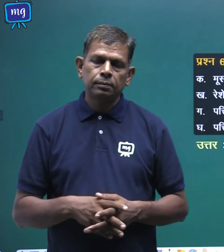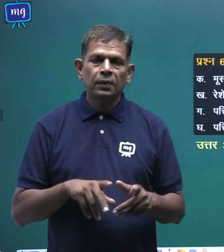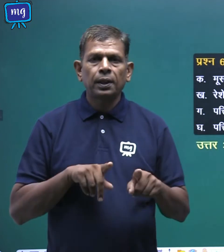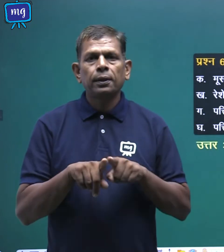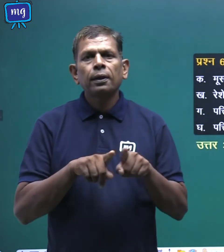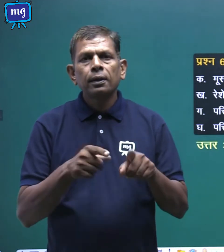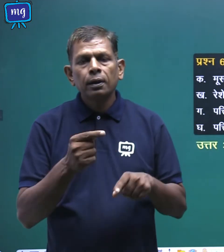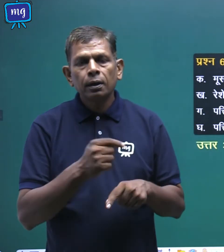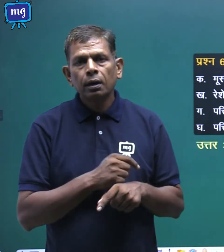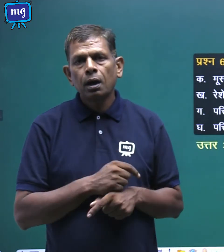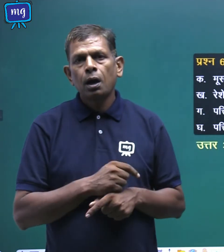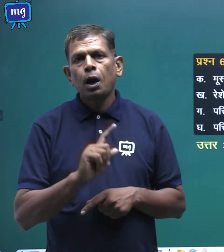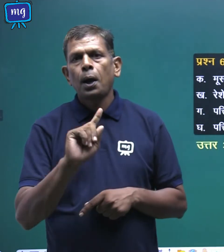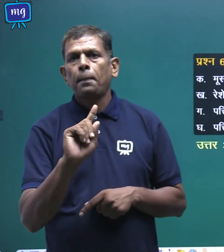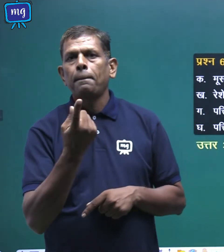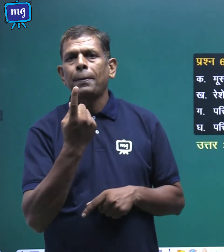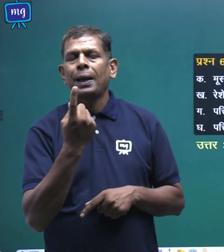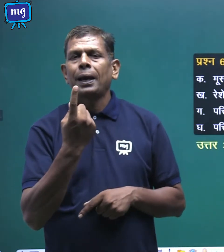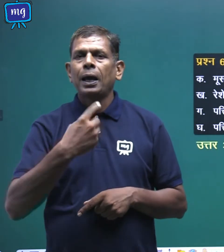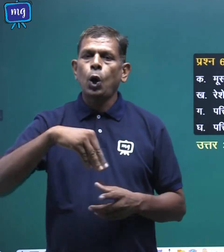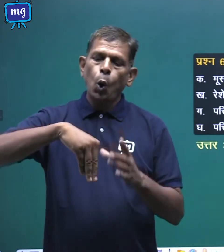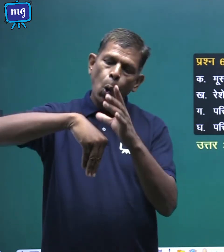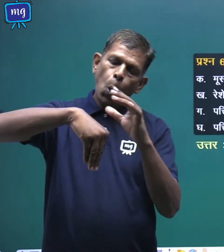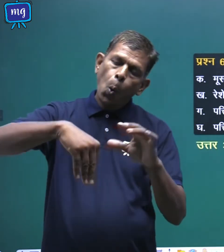जैसे पहला है मूसला जड़,